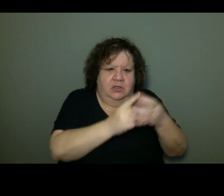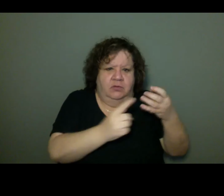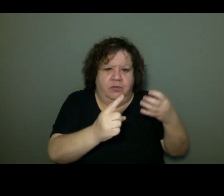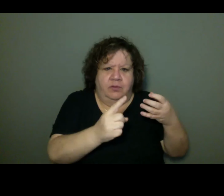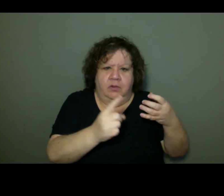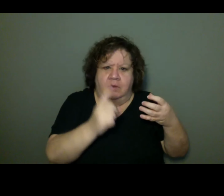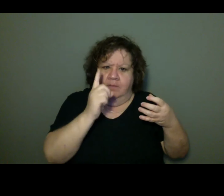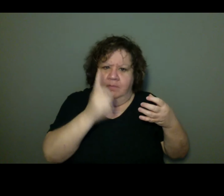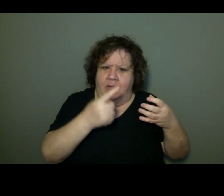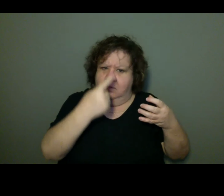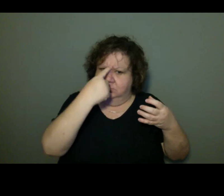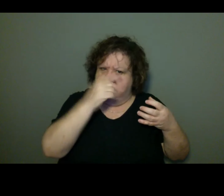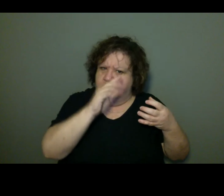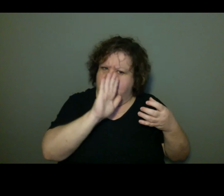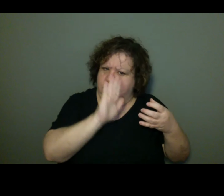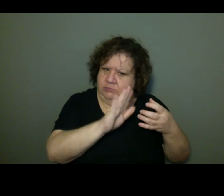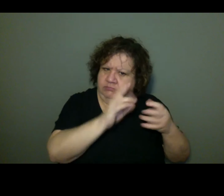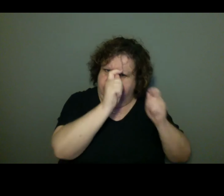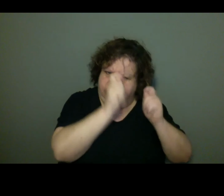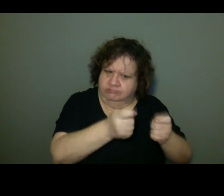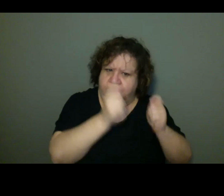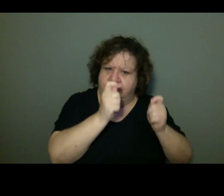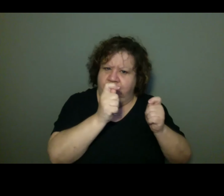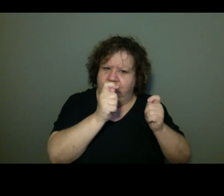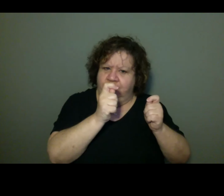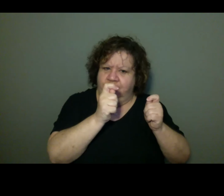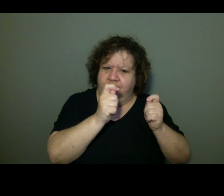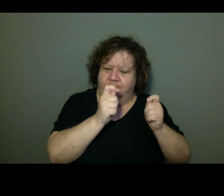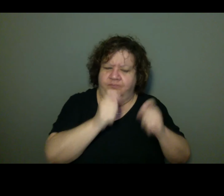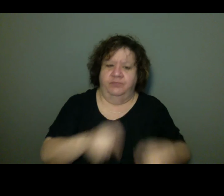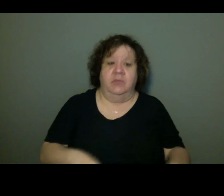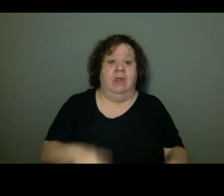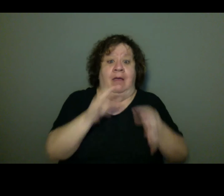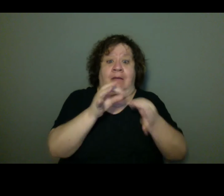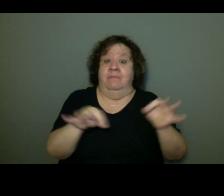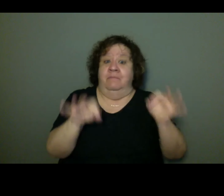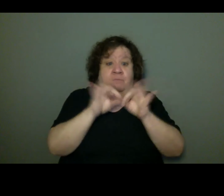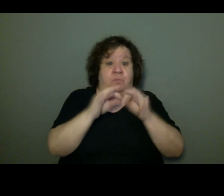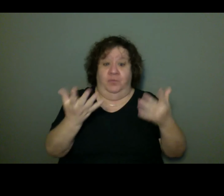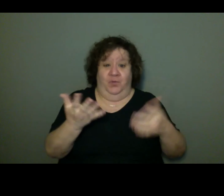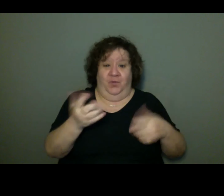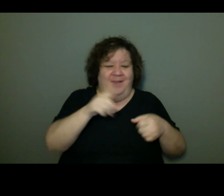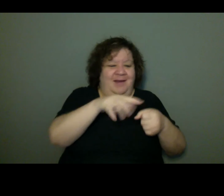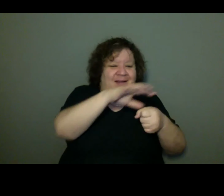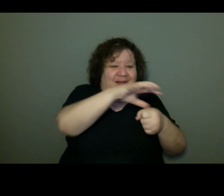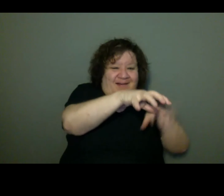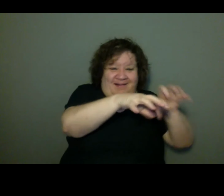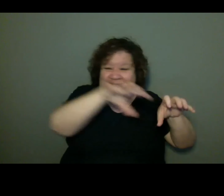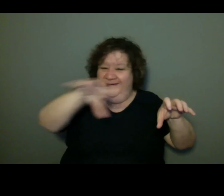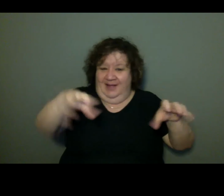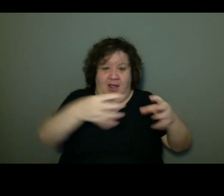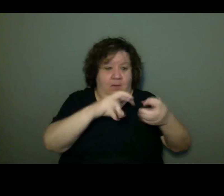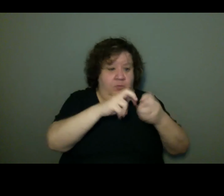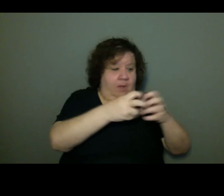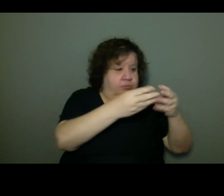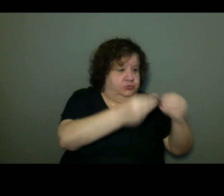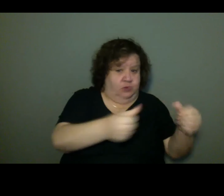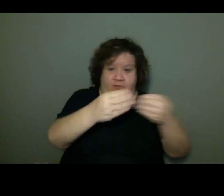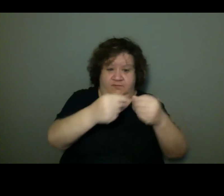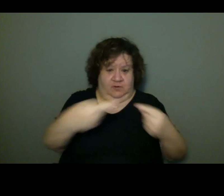que no se pueden extrapolar fácilmente las experiencias de un lugar a otro. Pueden ser experiencias de éxito o de